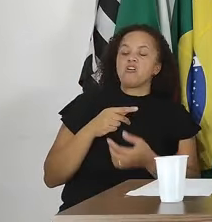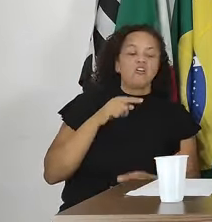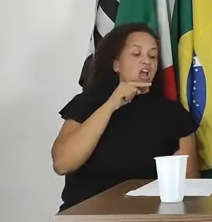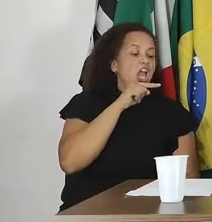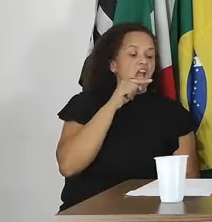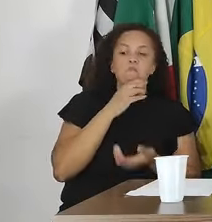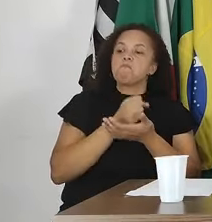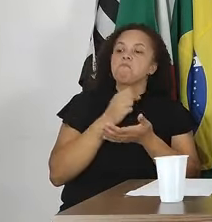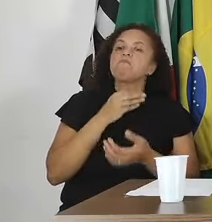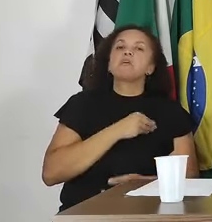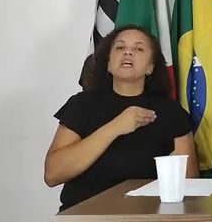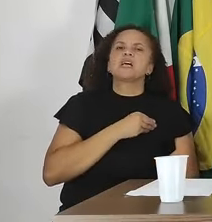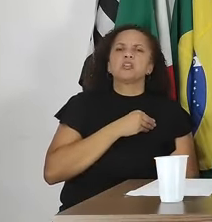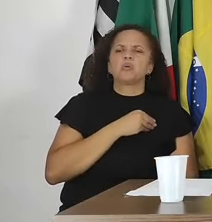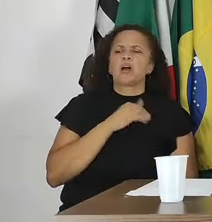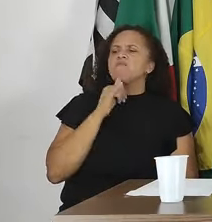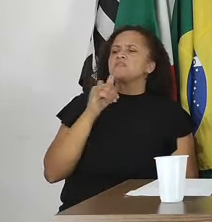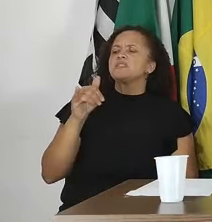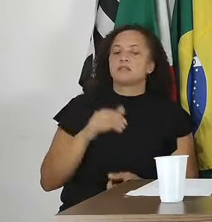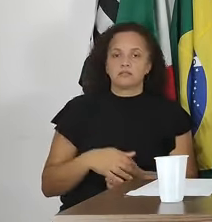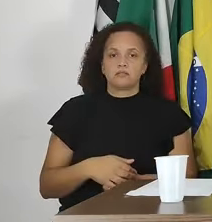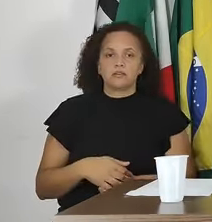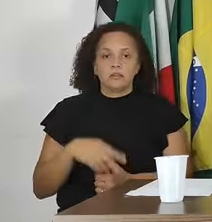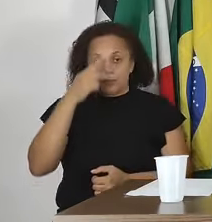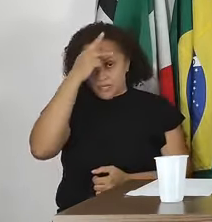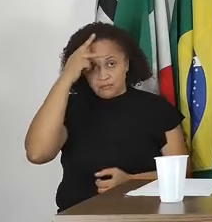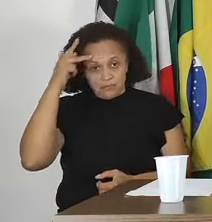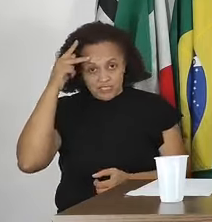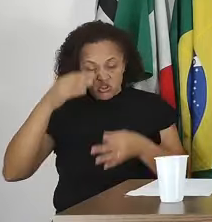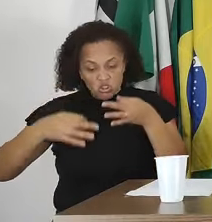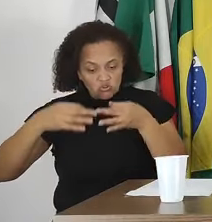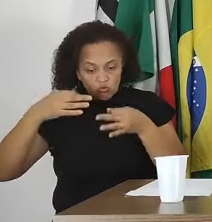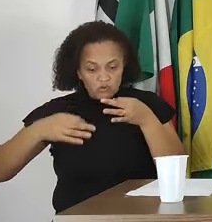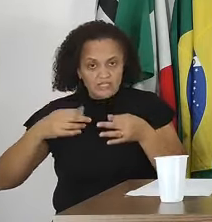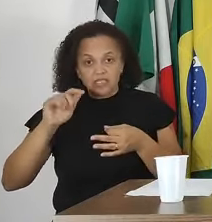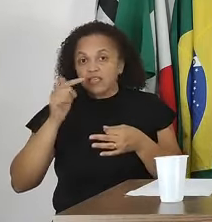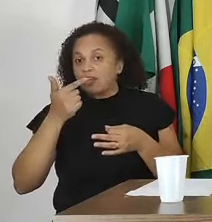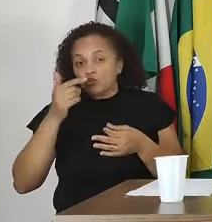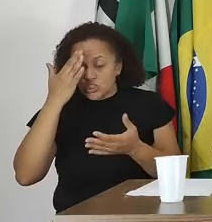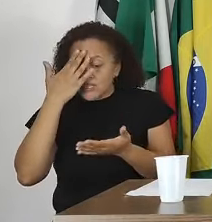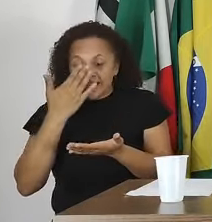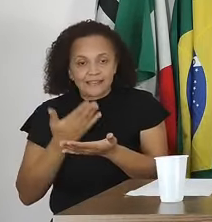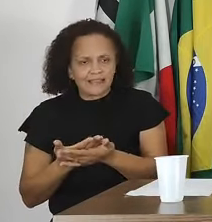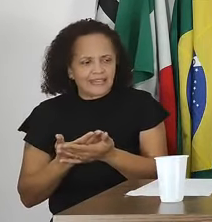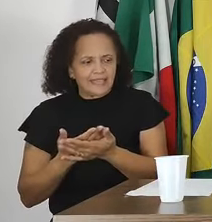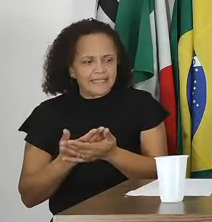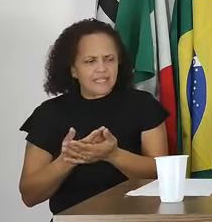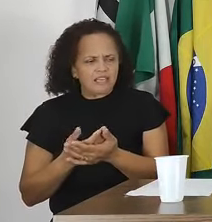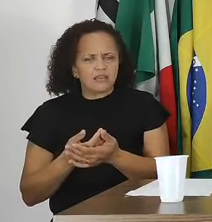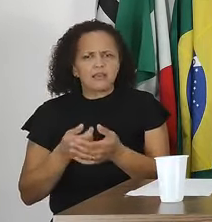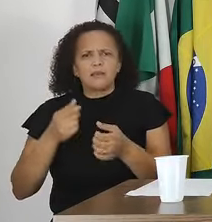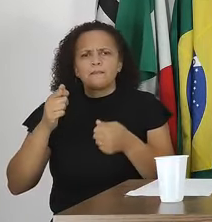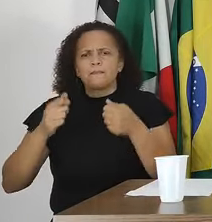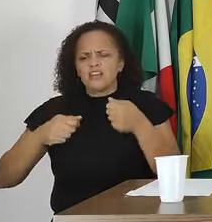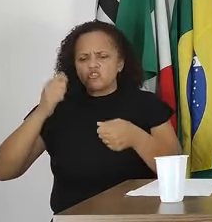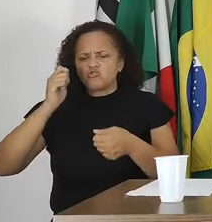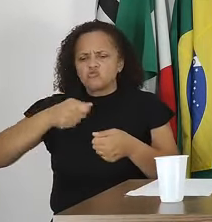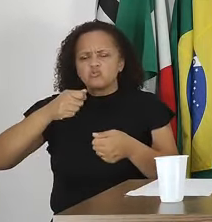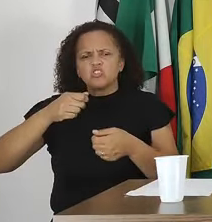juízes ímpios, juízes incrédulos julgar a causa. Aí ele falou assim, para que vocês